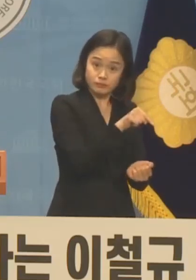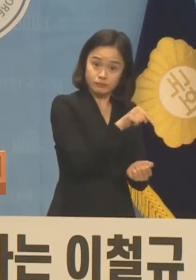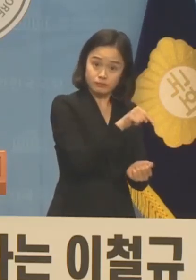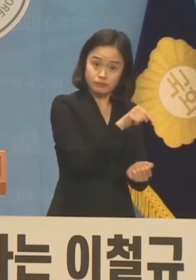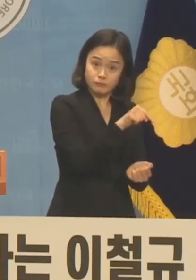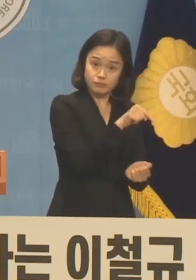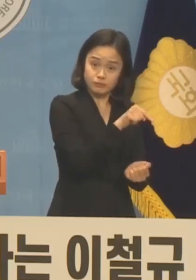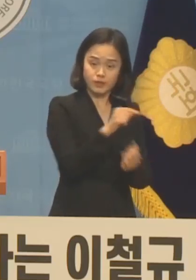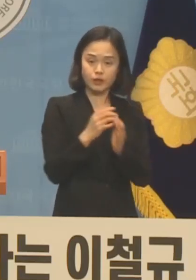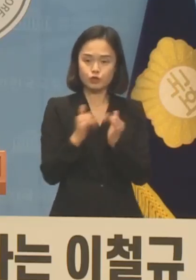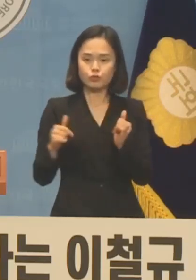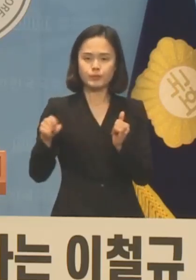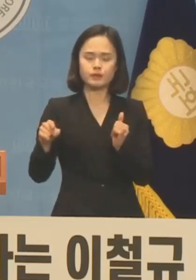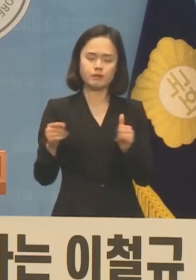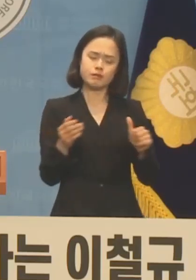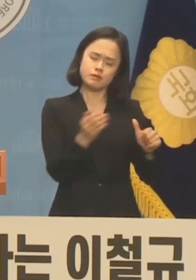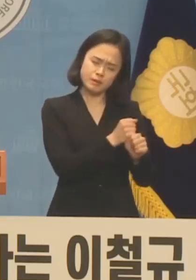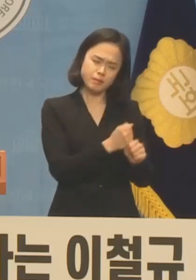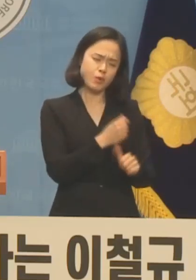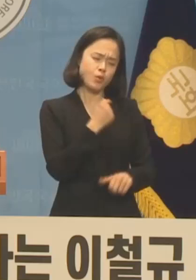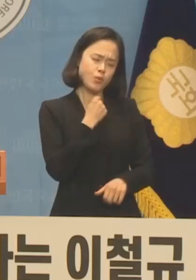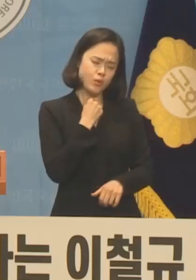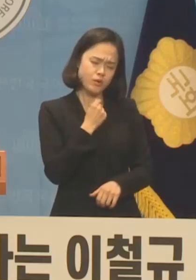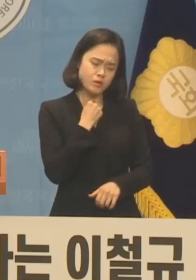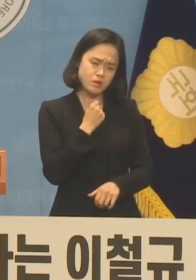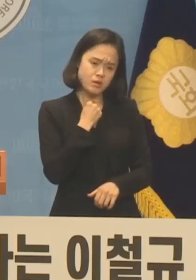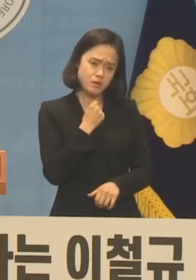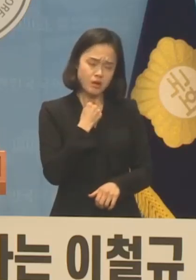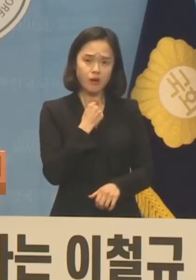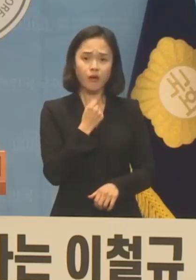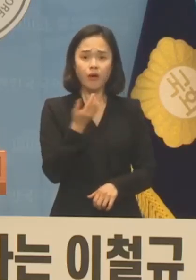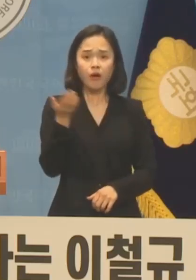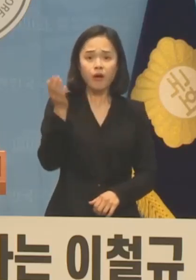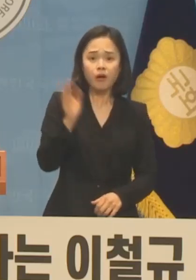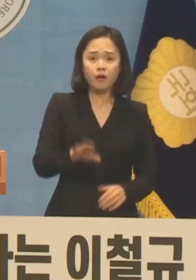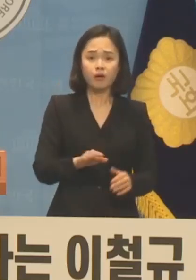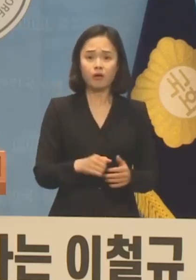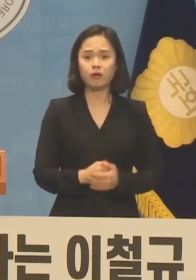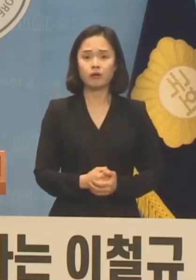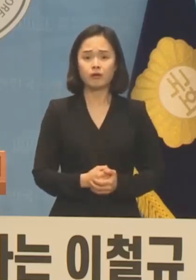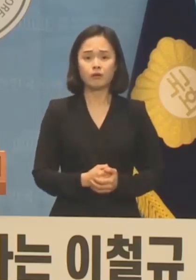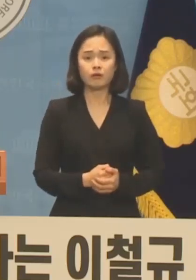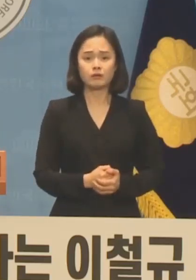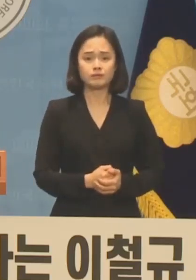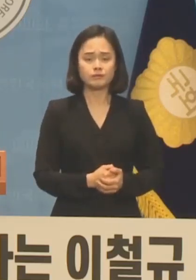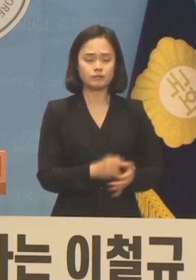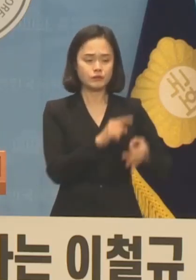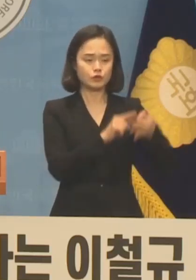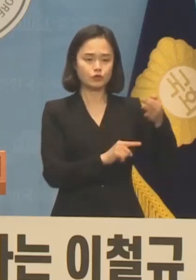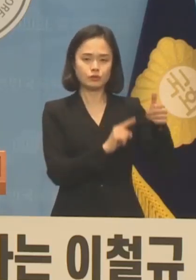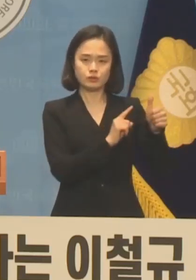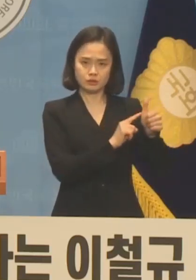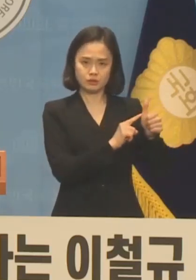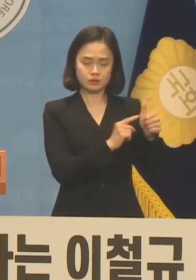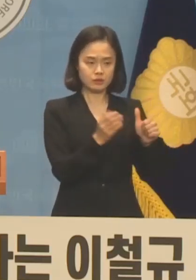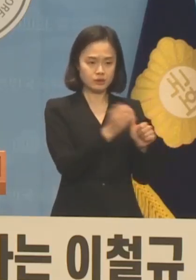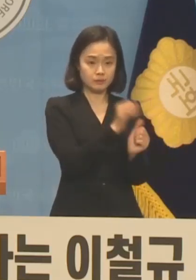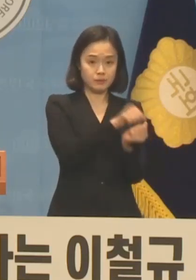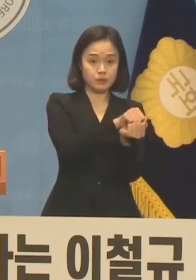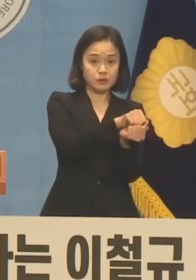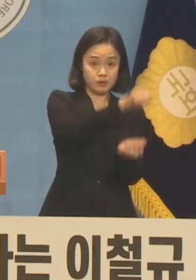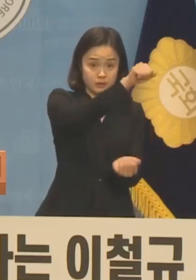바라는 국민적 요청이 매우 큼에도 불구하고 내란 수괴범 윤석열에 대한 체포영장 집행을